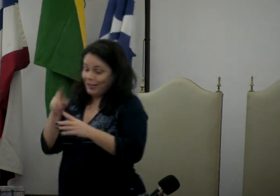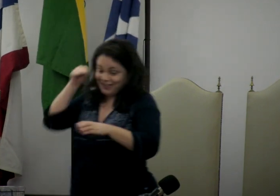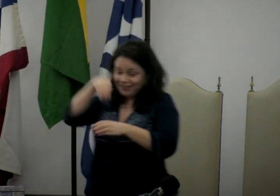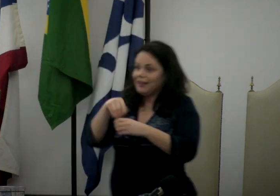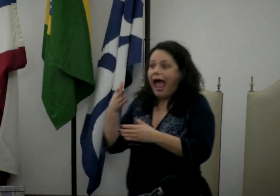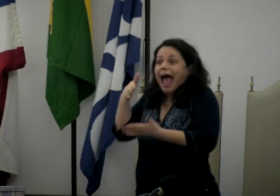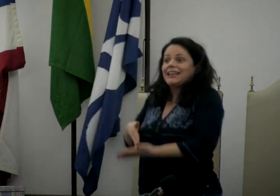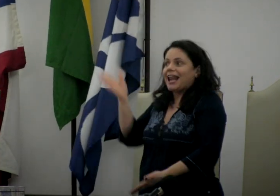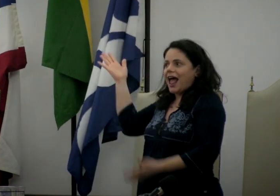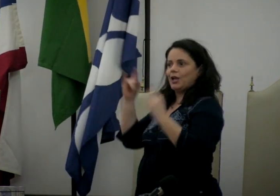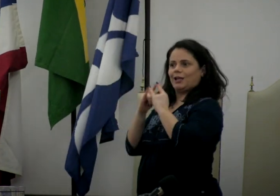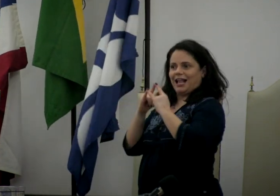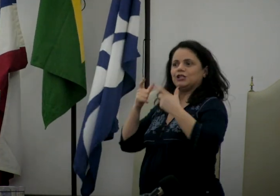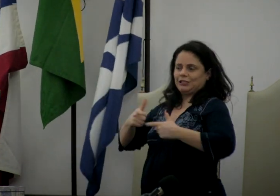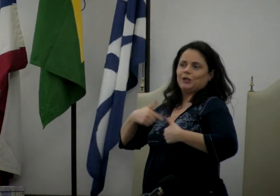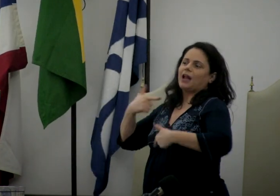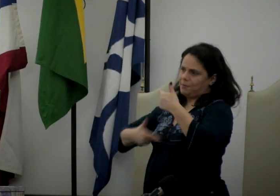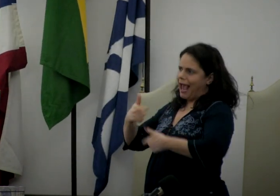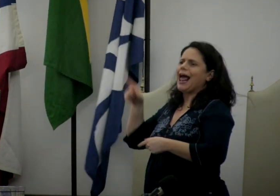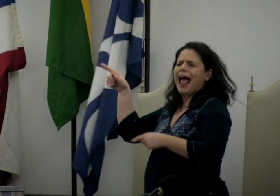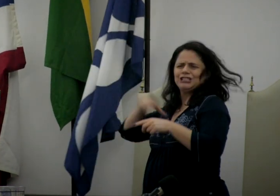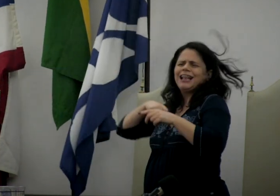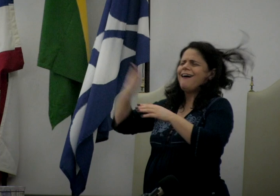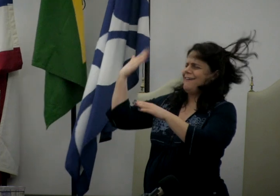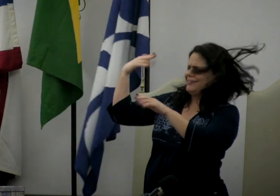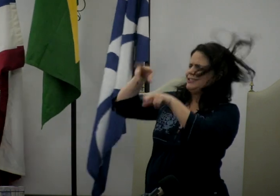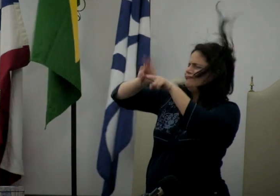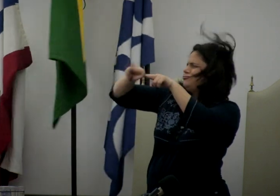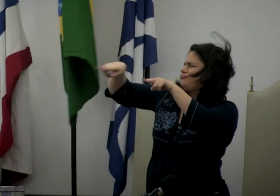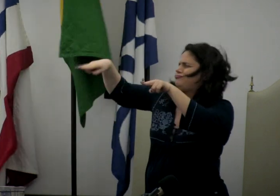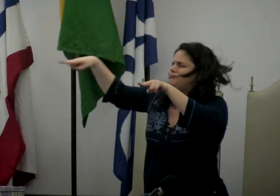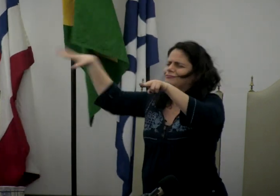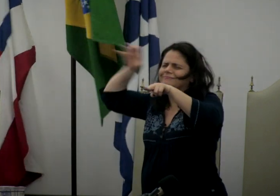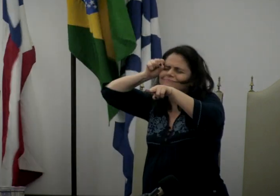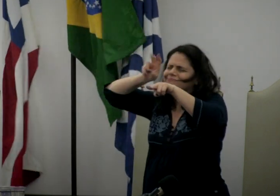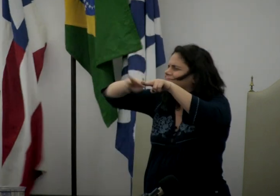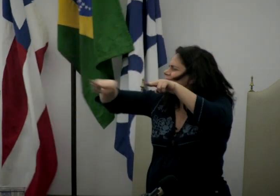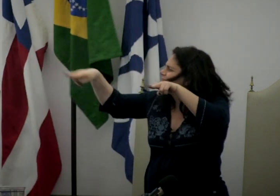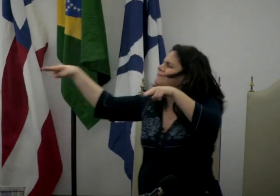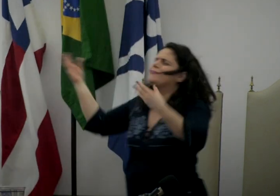Mas o interessante é que no INES houve, durante um tempo também,